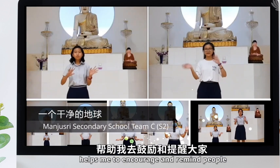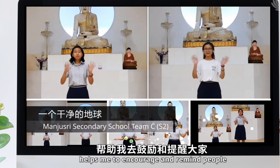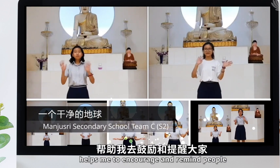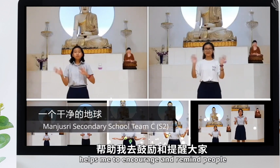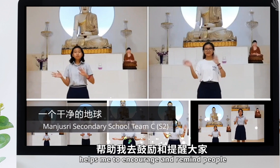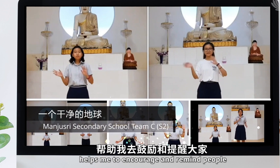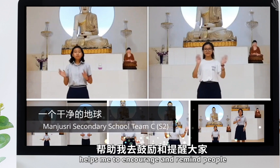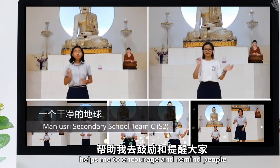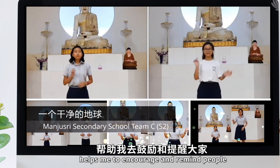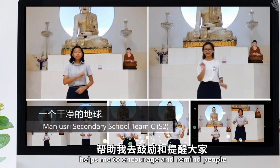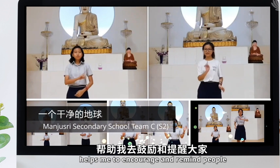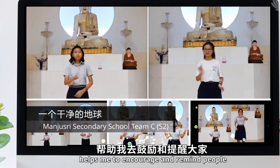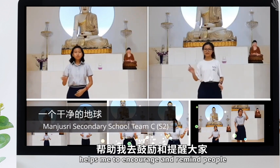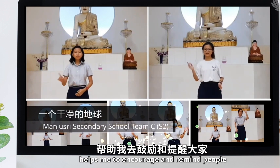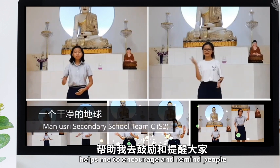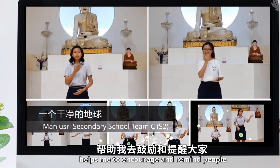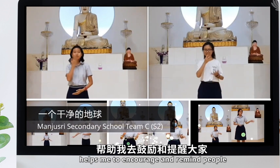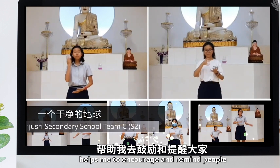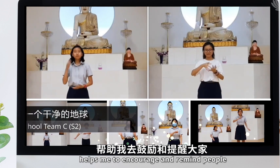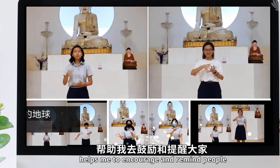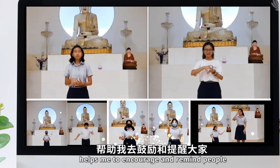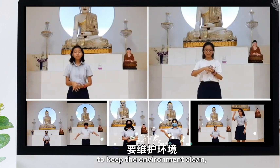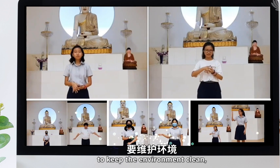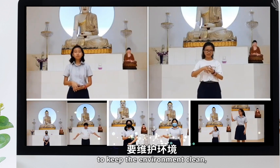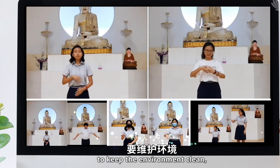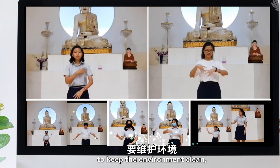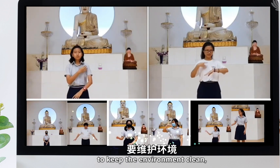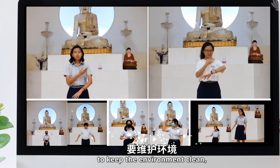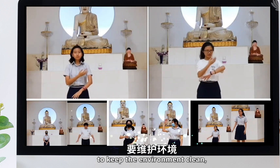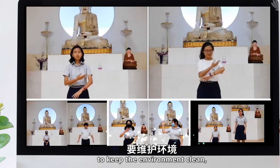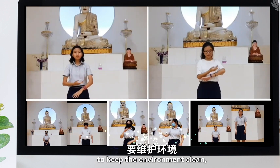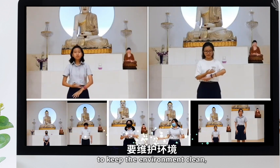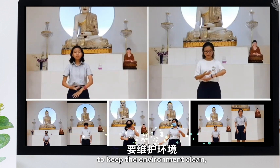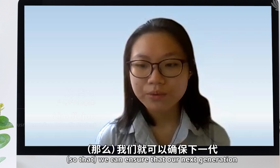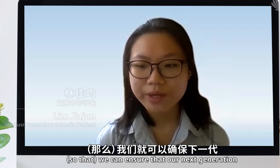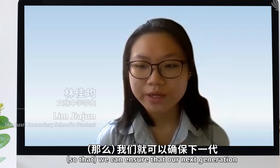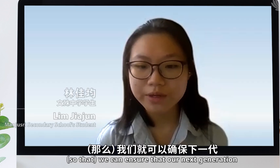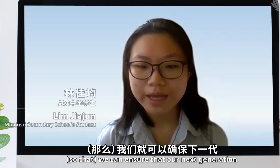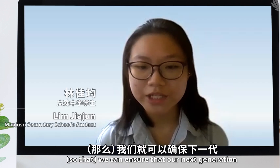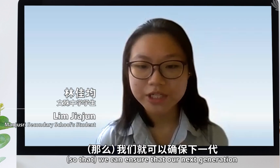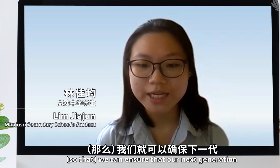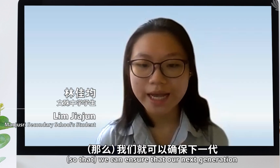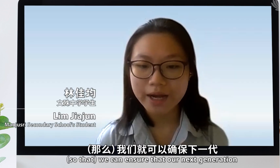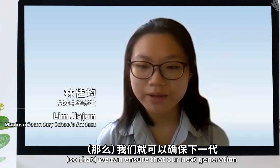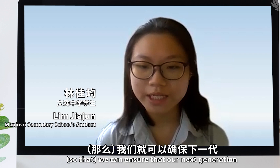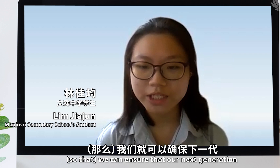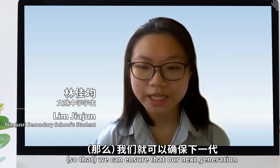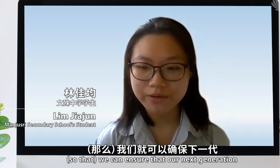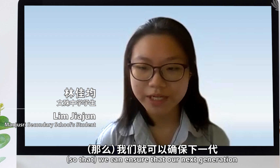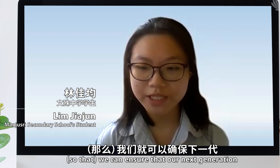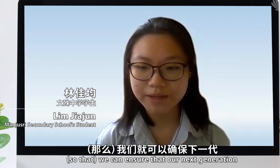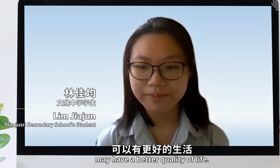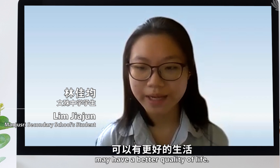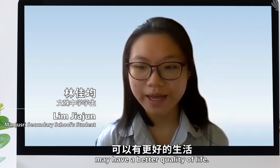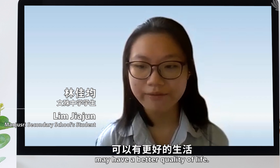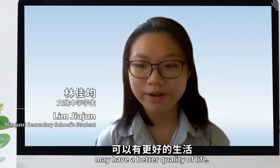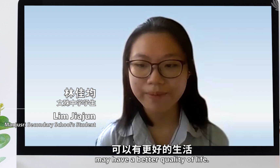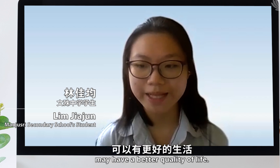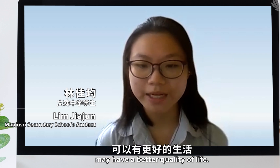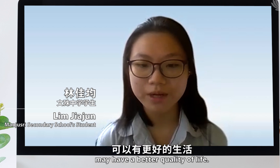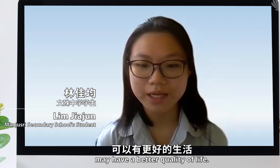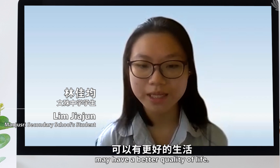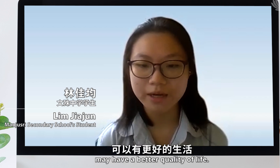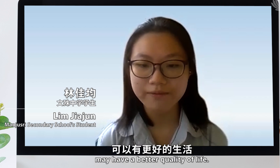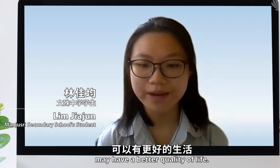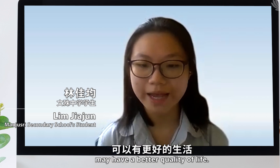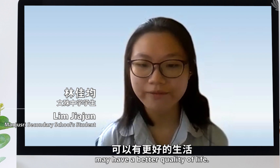球 helped me to encourage and remind people to keep the environment clean. We could ensure that our next generation may have a